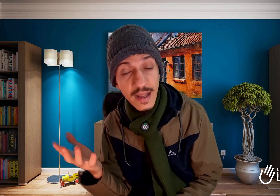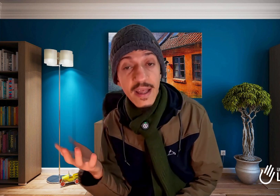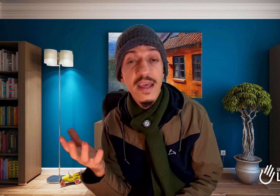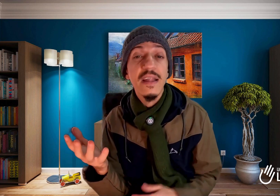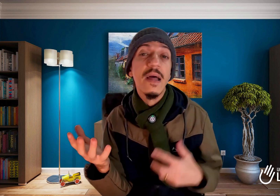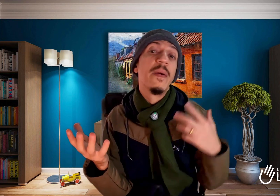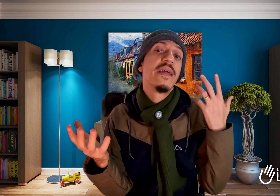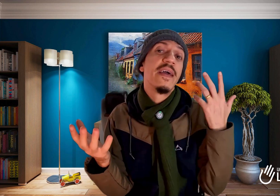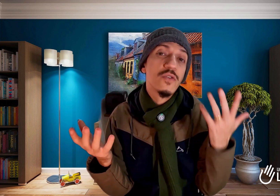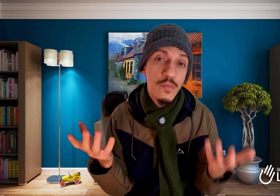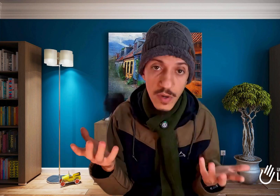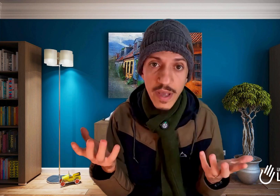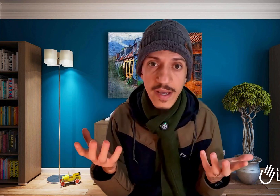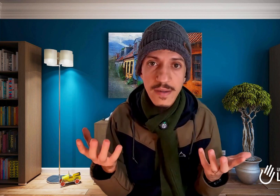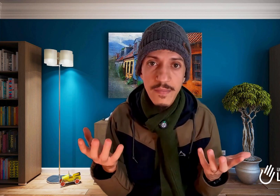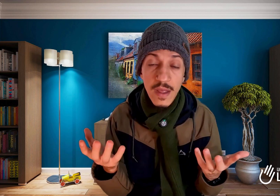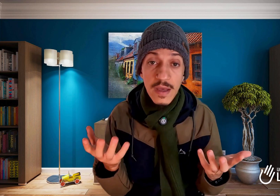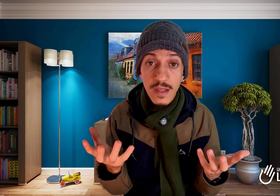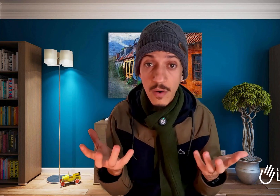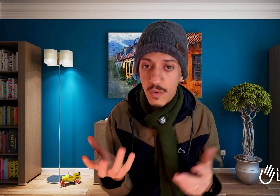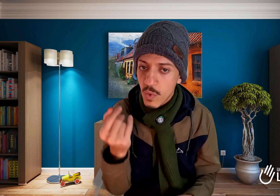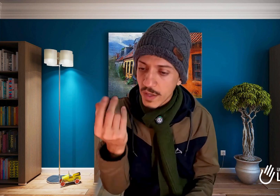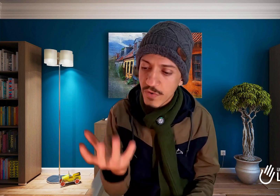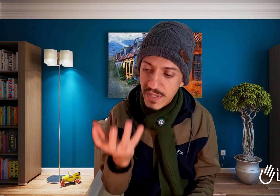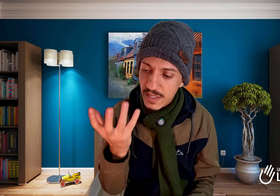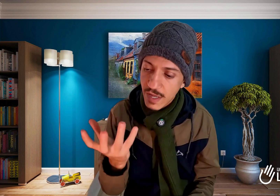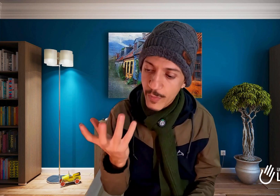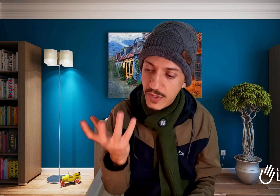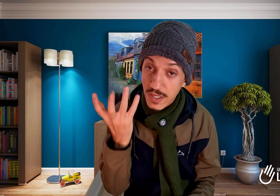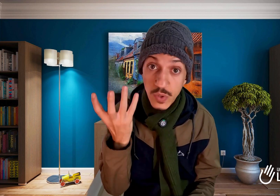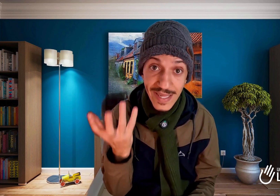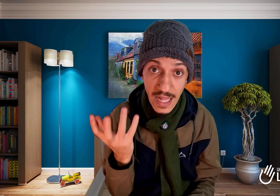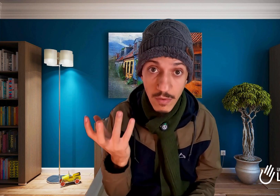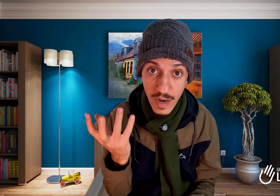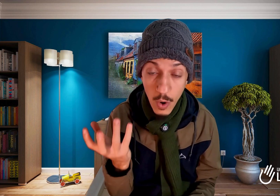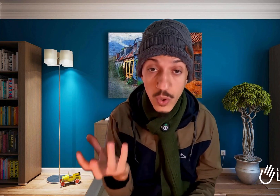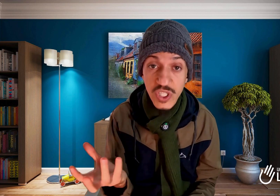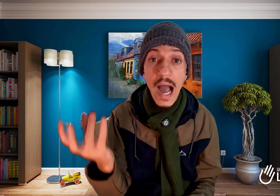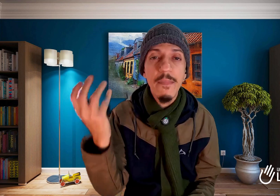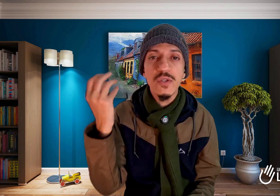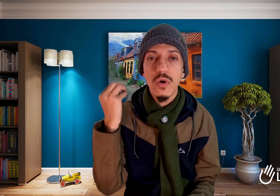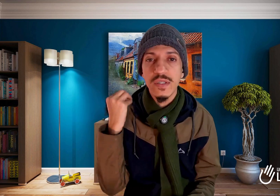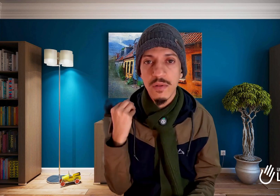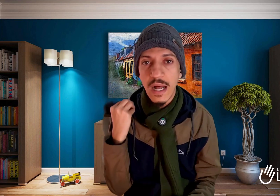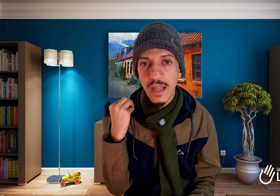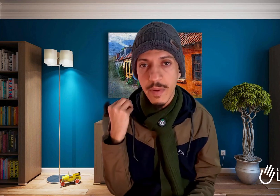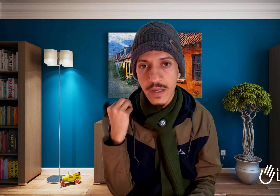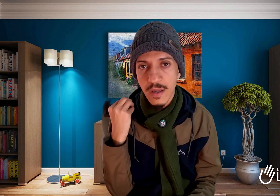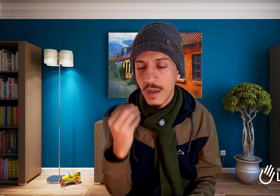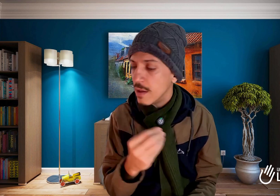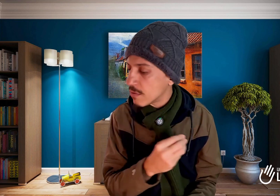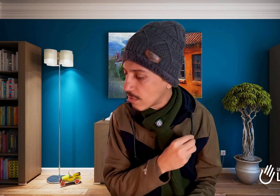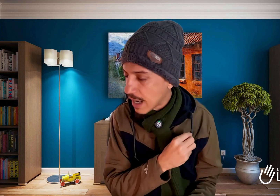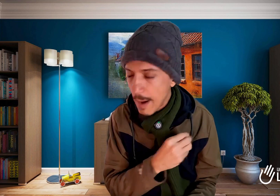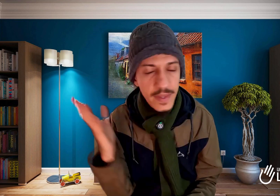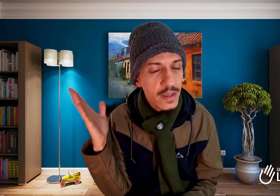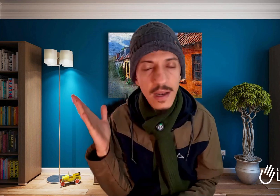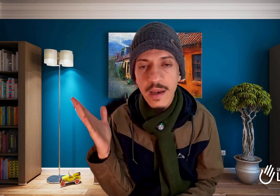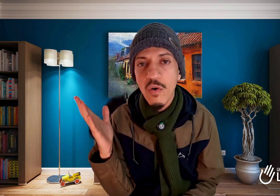e independente do português. Então, quando você está no processo natural de absorção da Libras, tu capta aquilo ali com muito